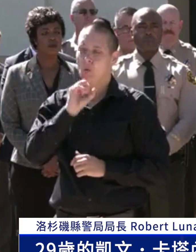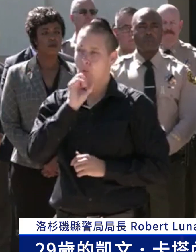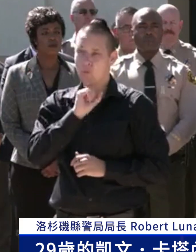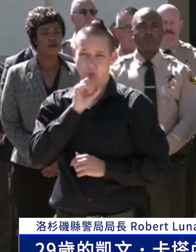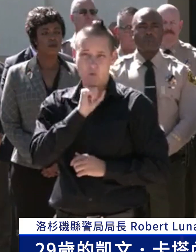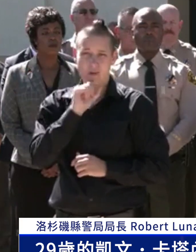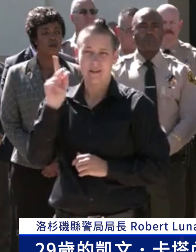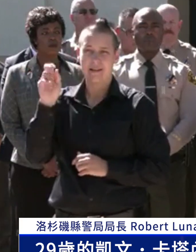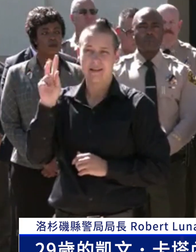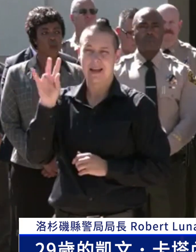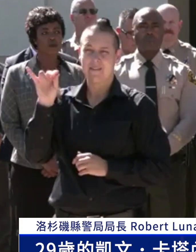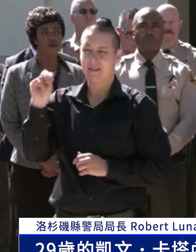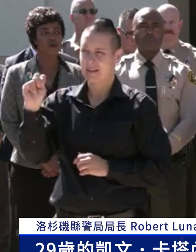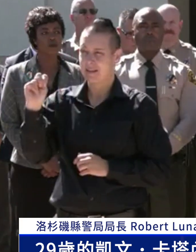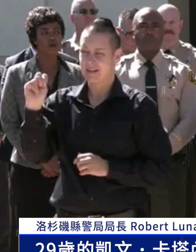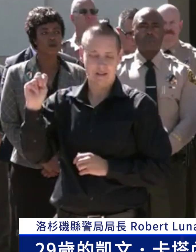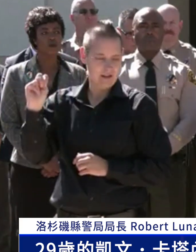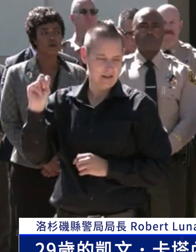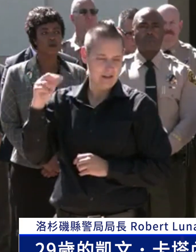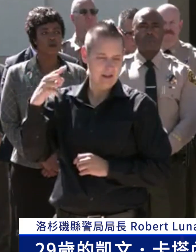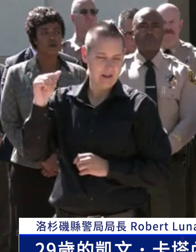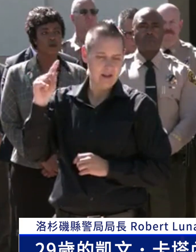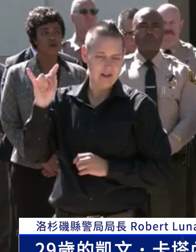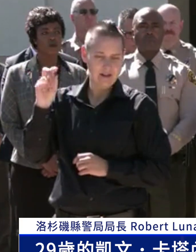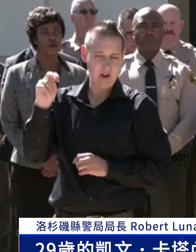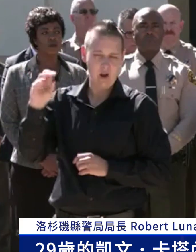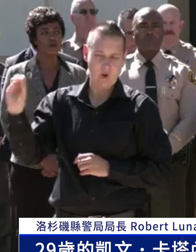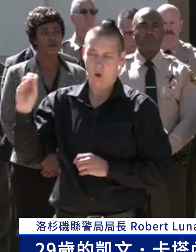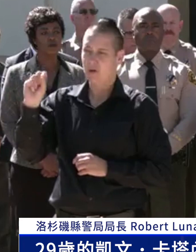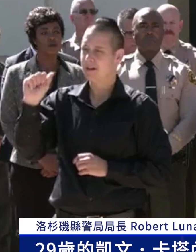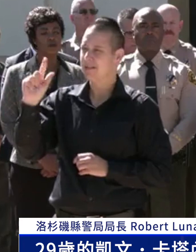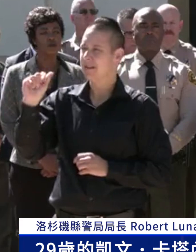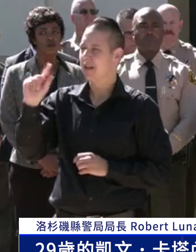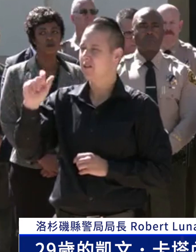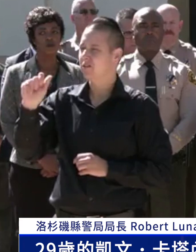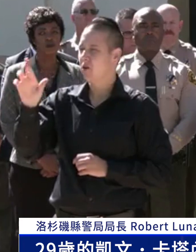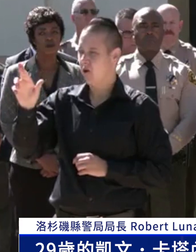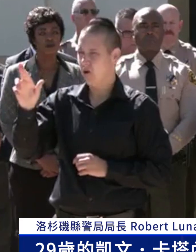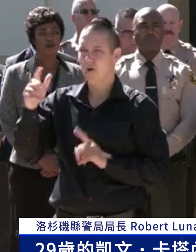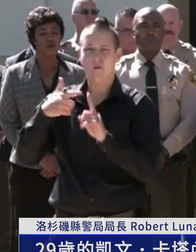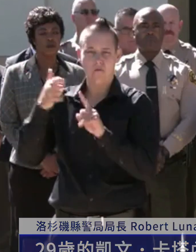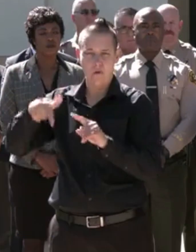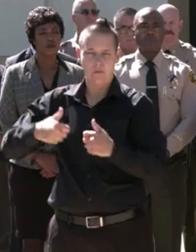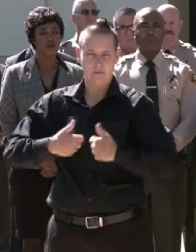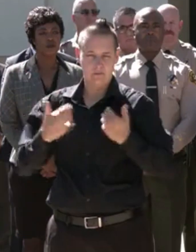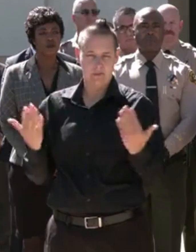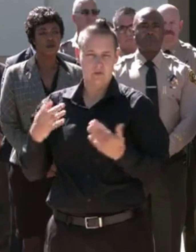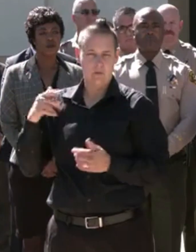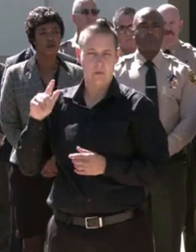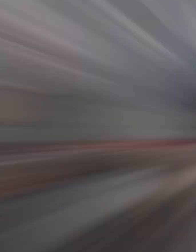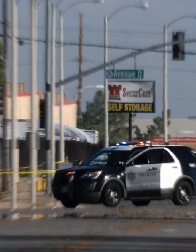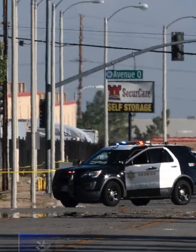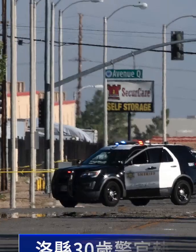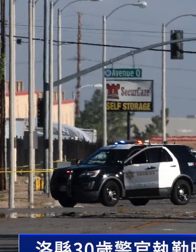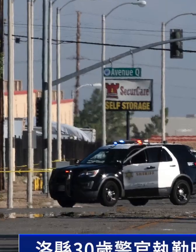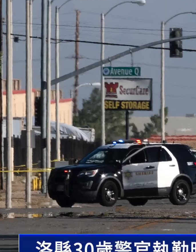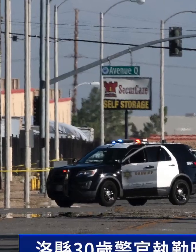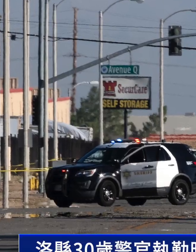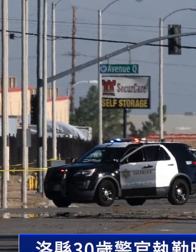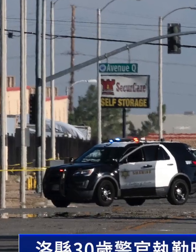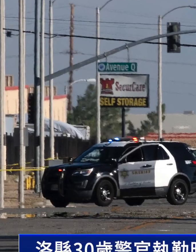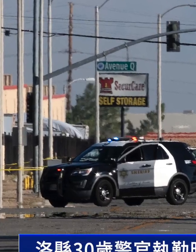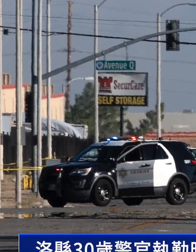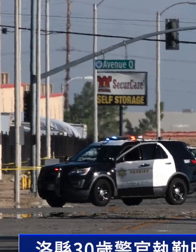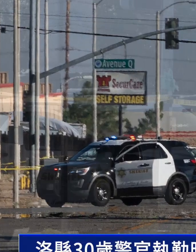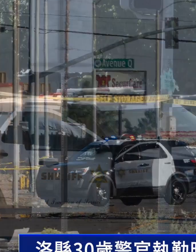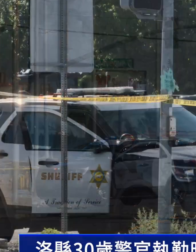29-year-old Kevin Gatiano Salazar of Palmdale. 警方指出，这次逮捕行